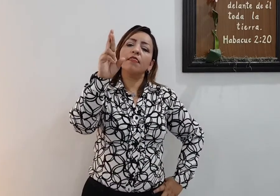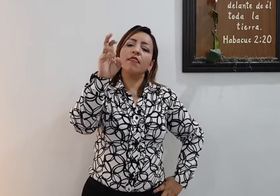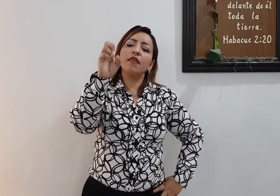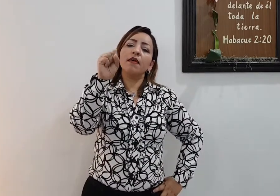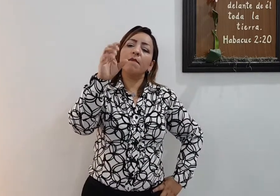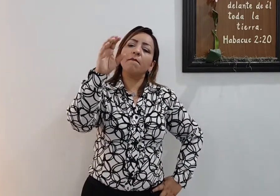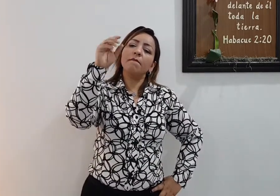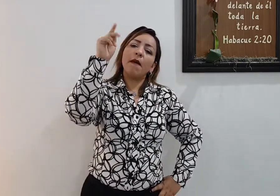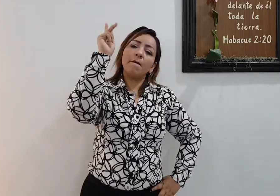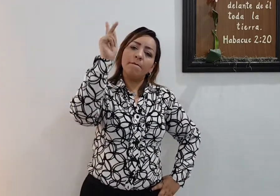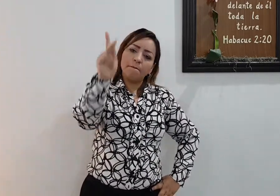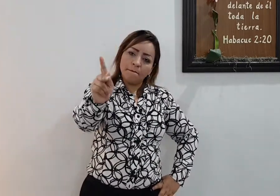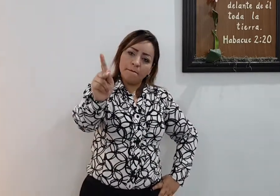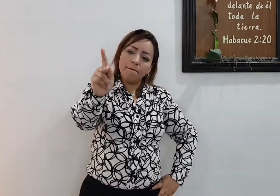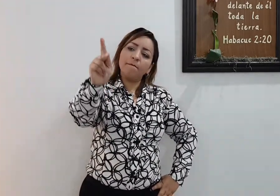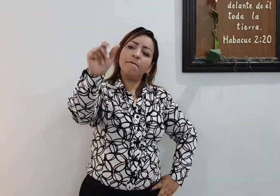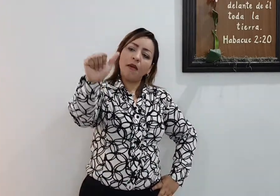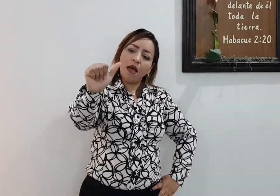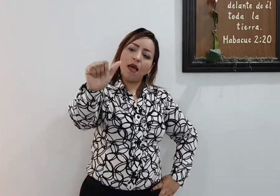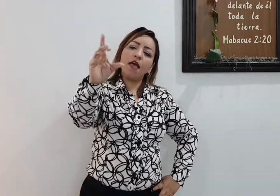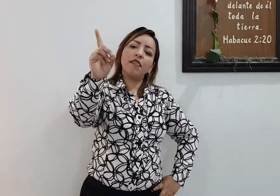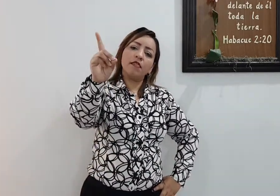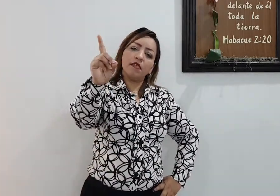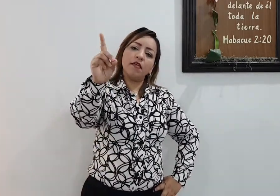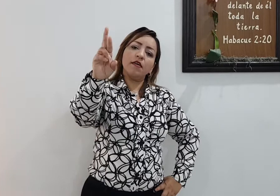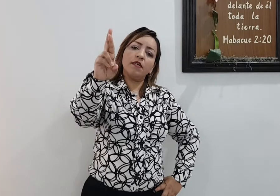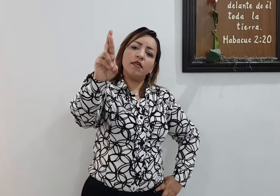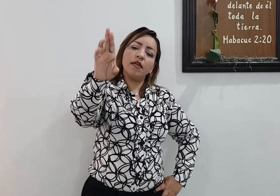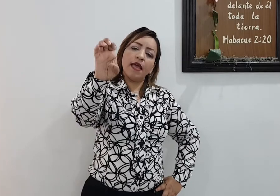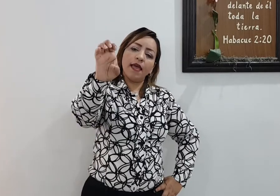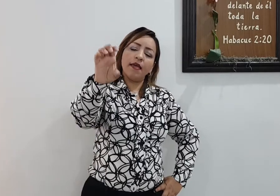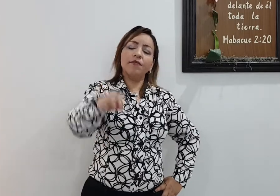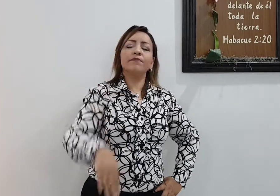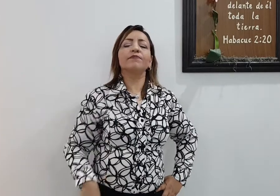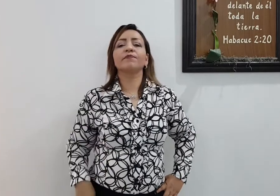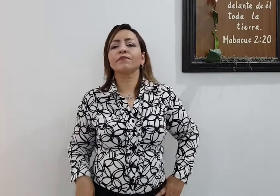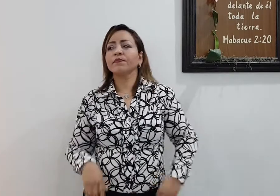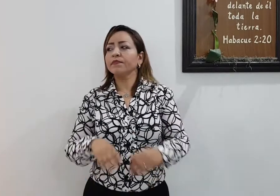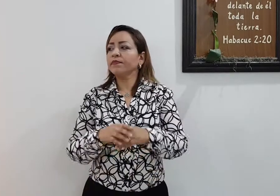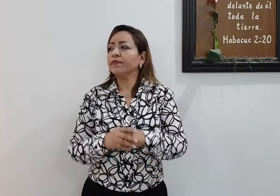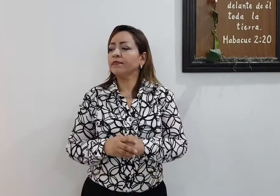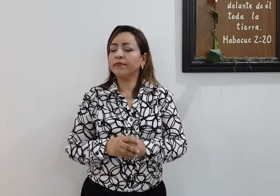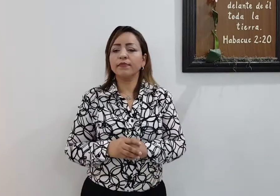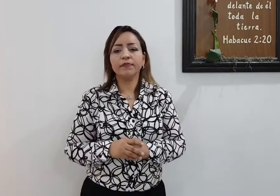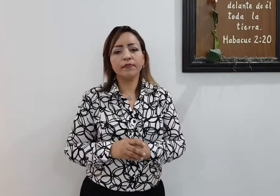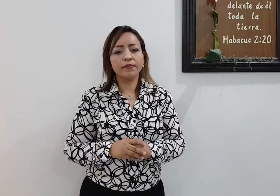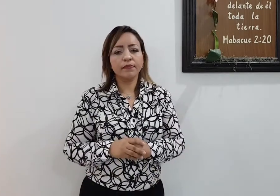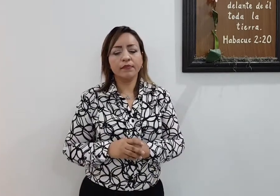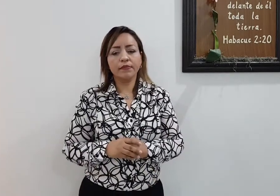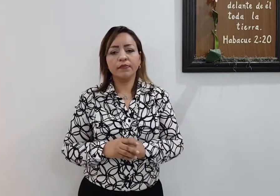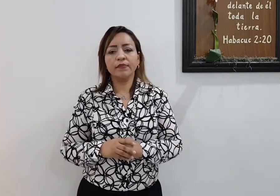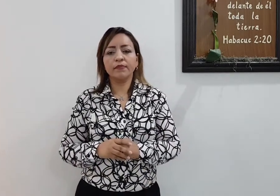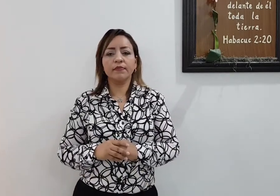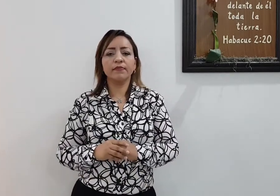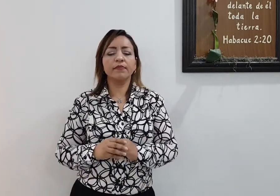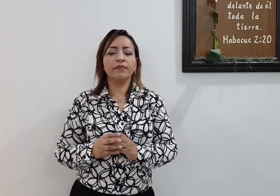si les llevo a pensar en esa expresión que dijo Jesús, que ahora podemos llamarle a Dios Abba,